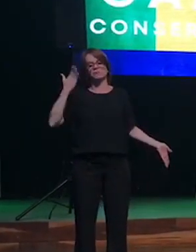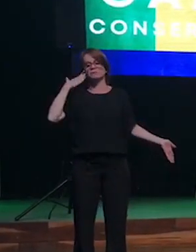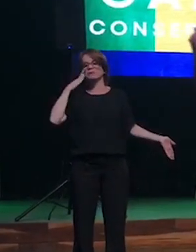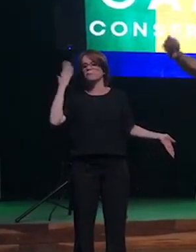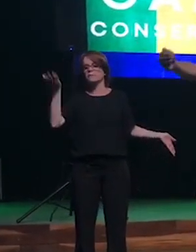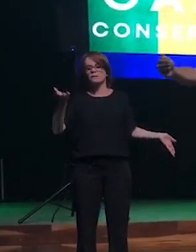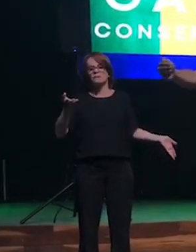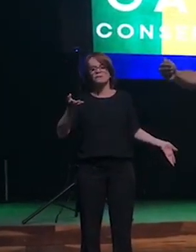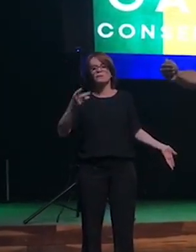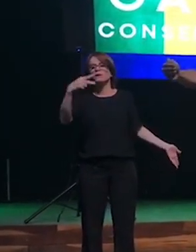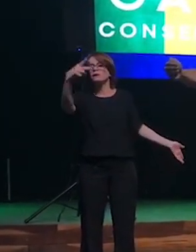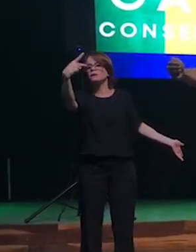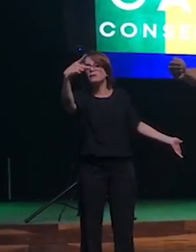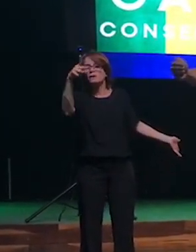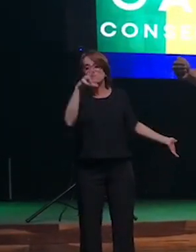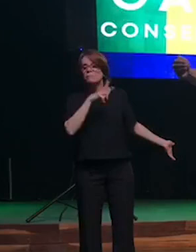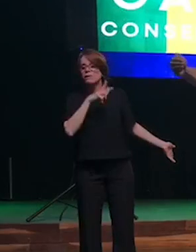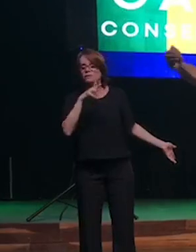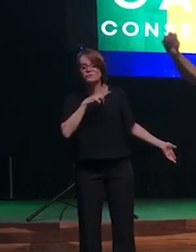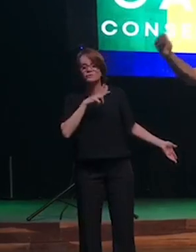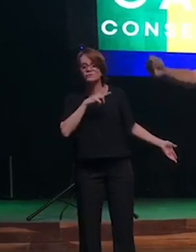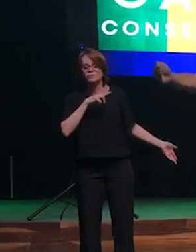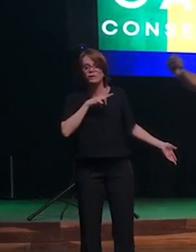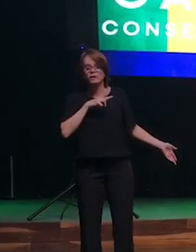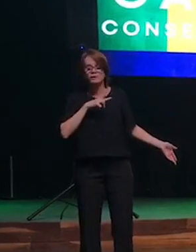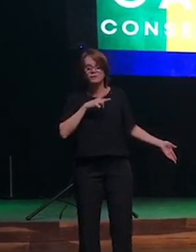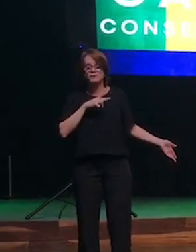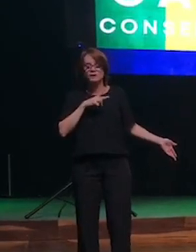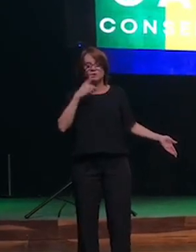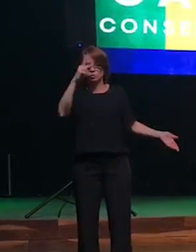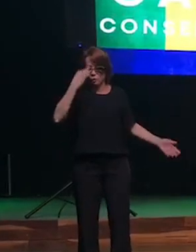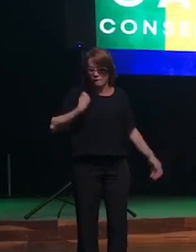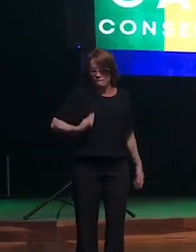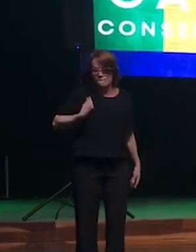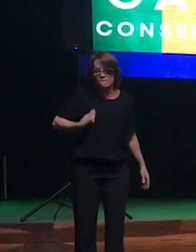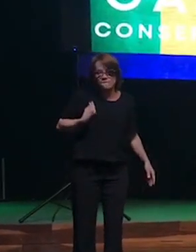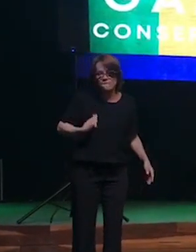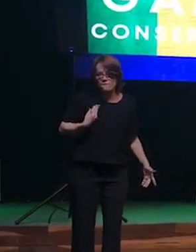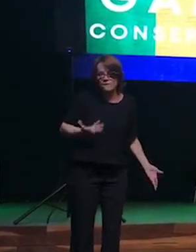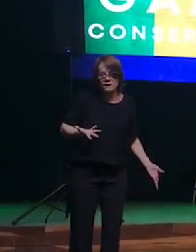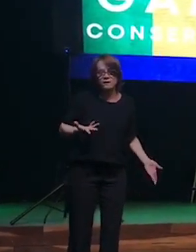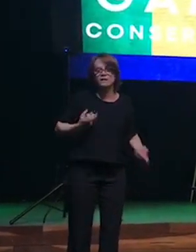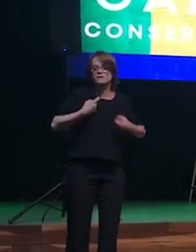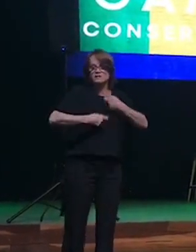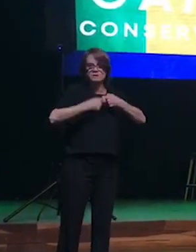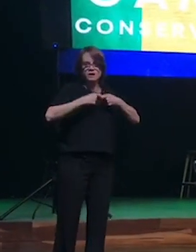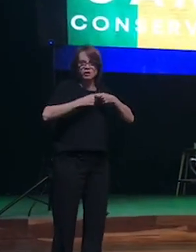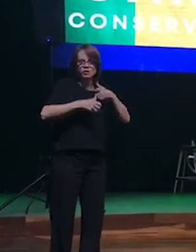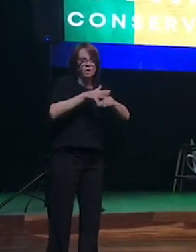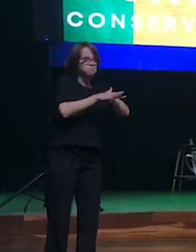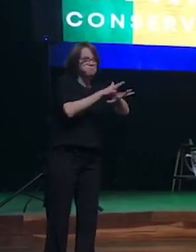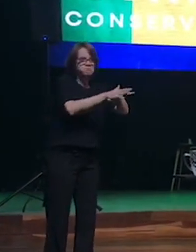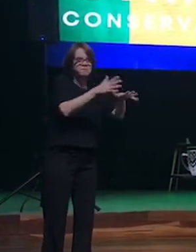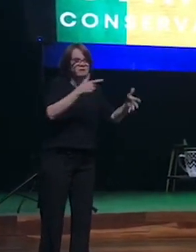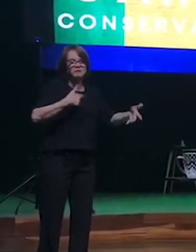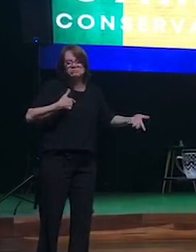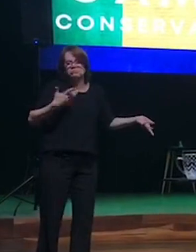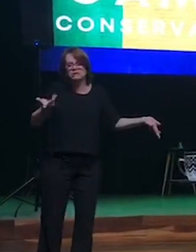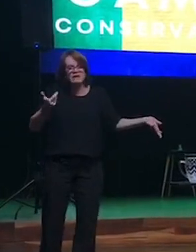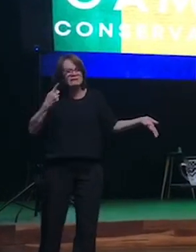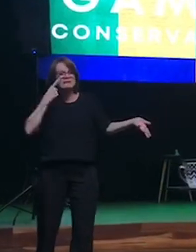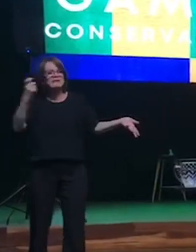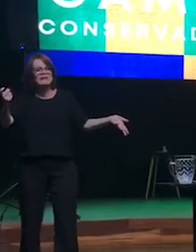Isso é a sua privacidade. O que você faz ou deixa de fazer na sua vida sexual não interessa para